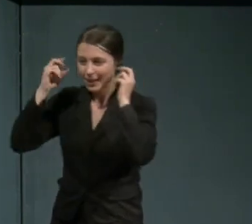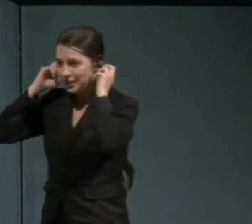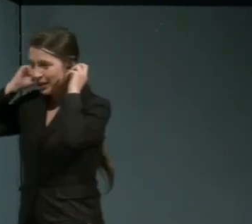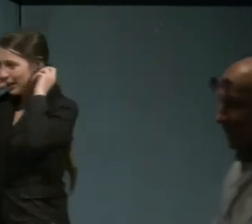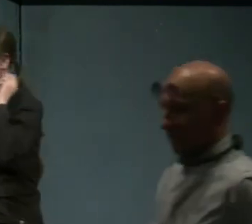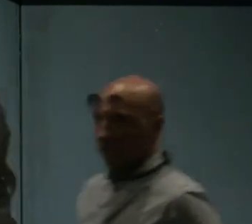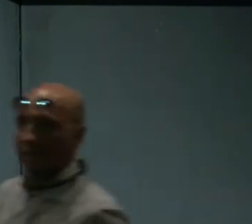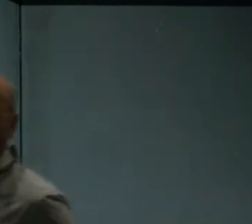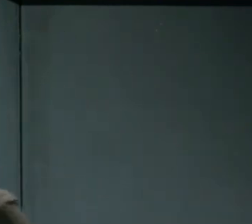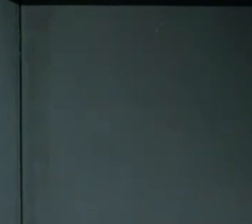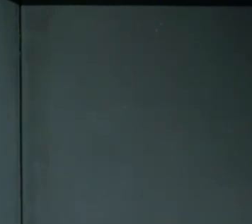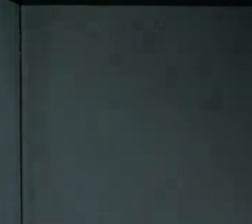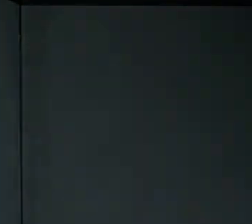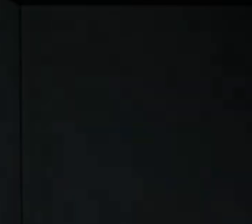q